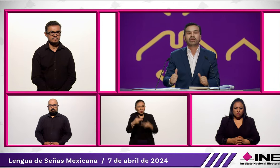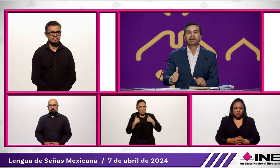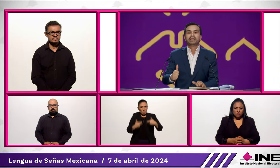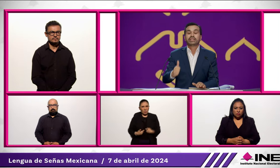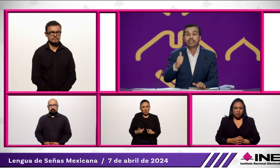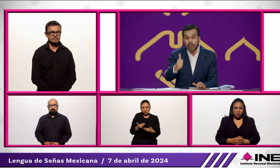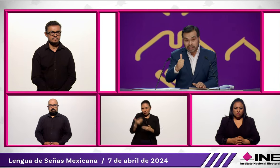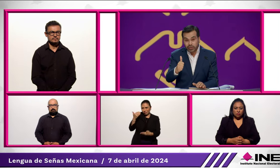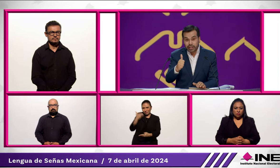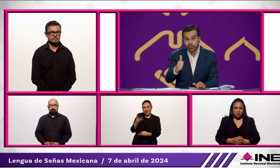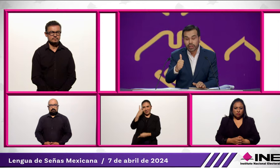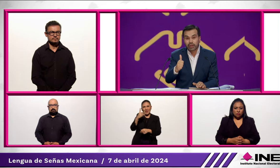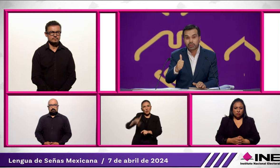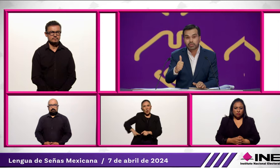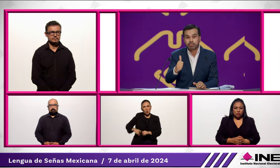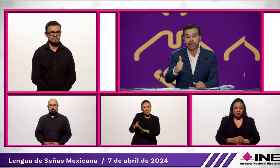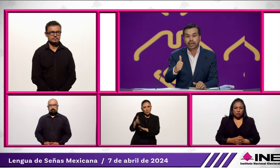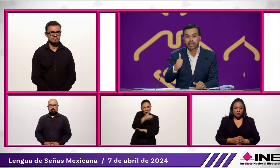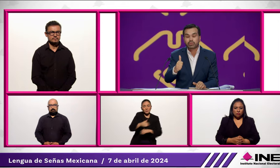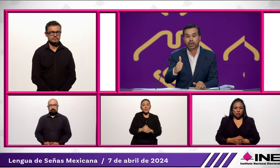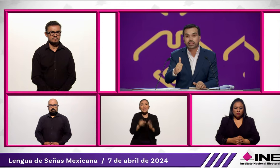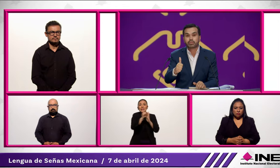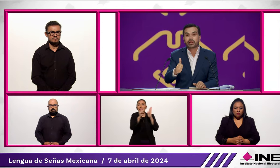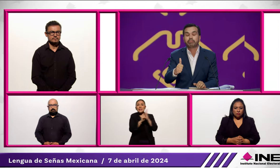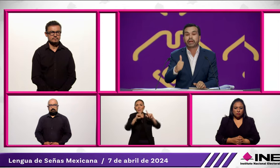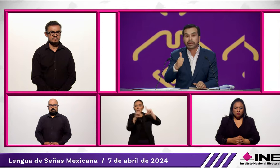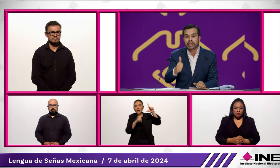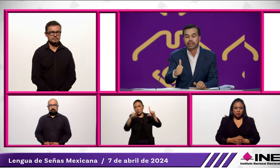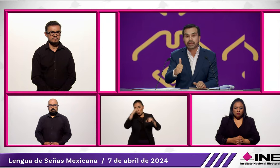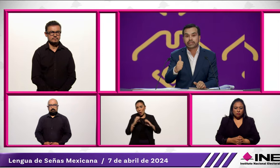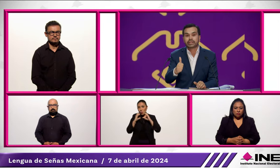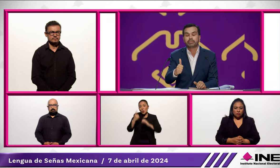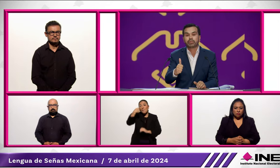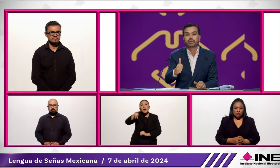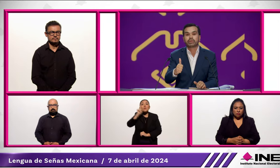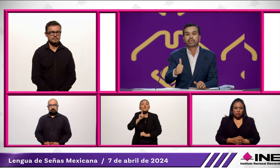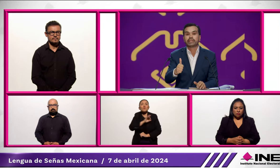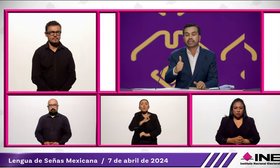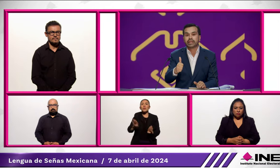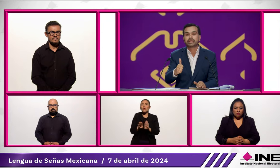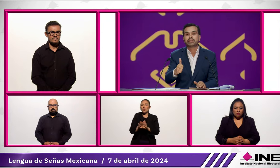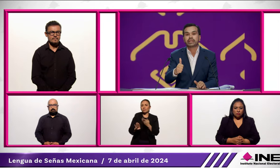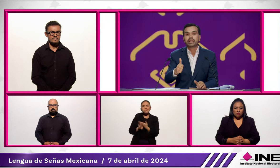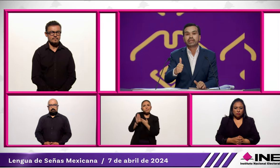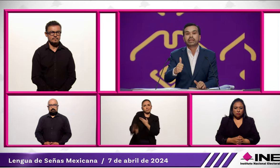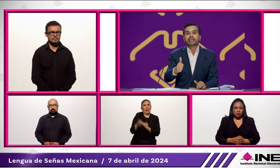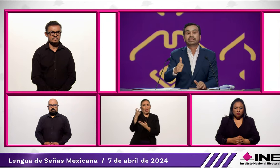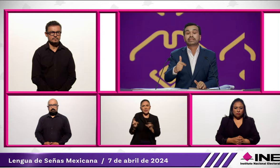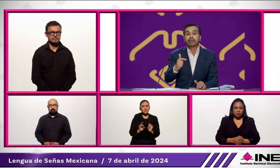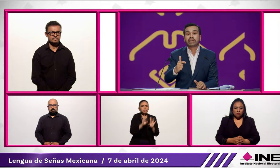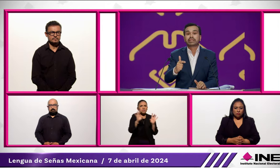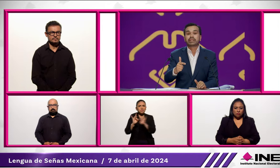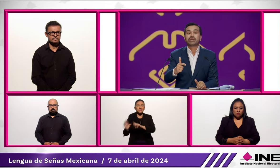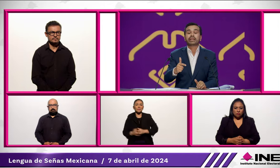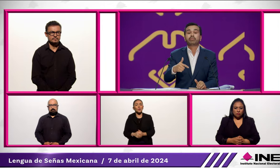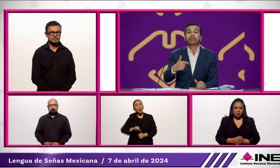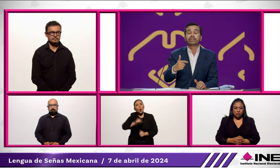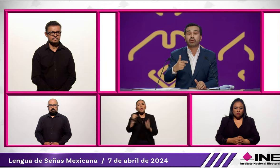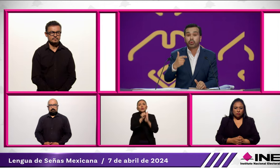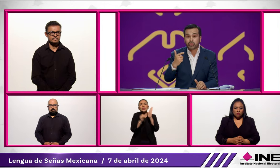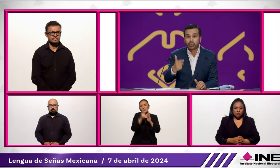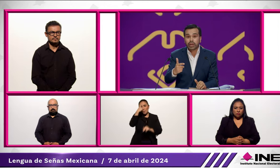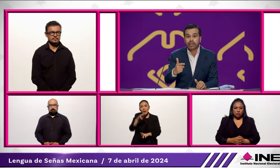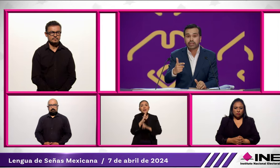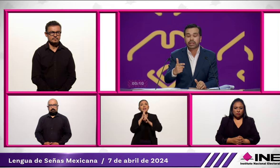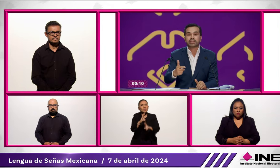sexenios. Sistema Nacional de Cuidados, para que las mujeres puedan prevenir este tipo de incidentes. sistemas de